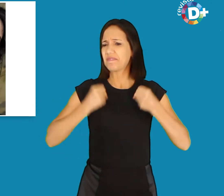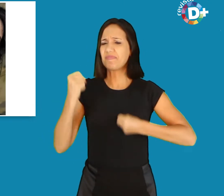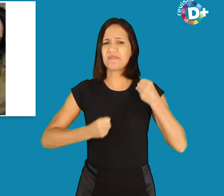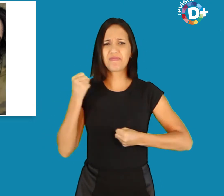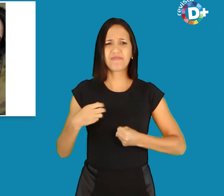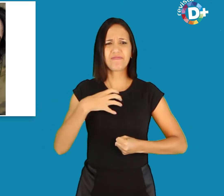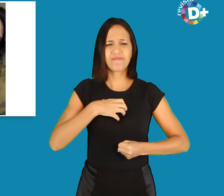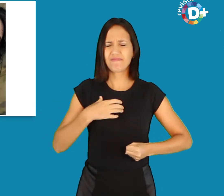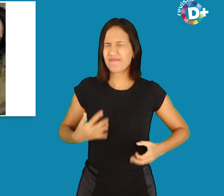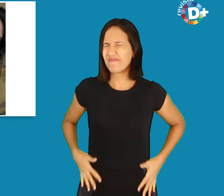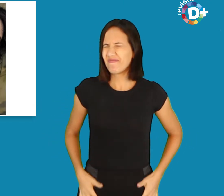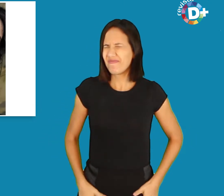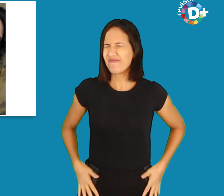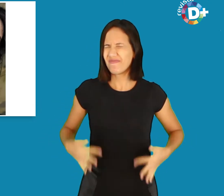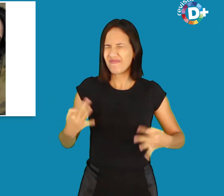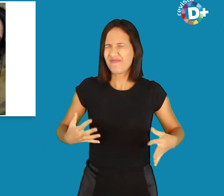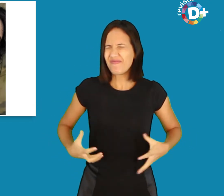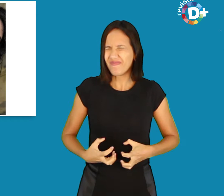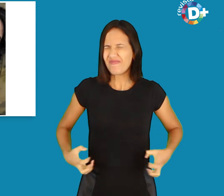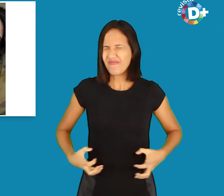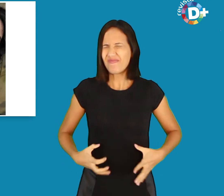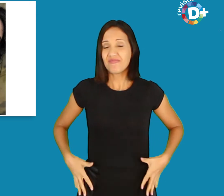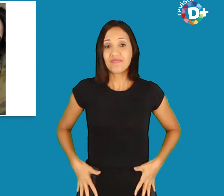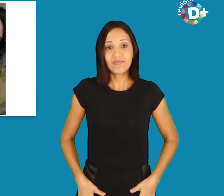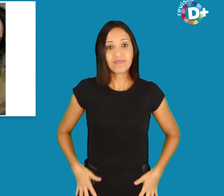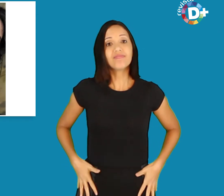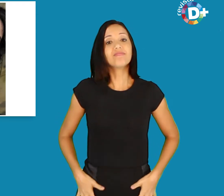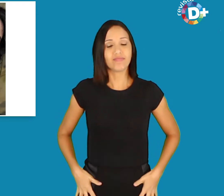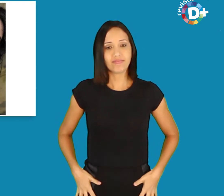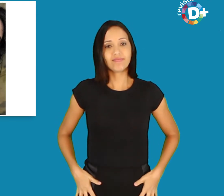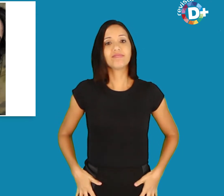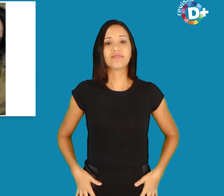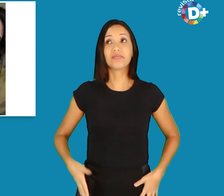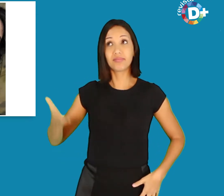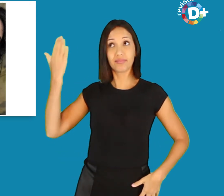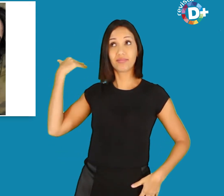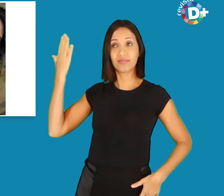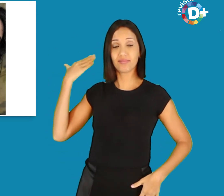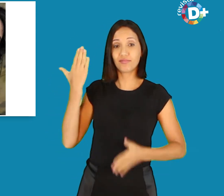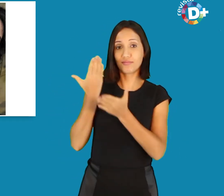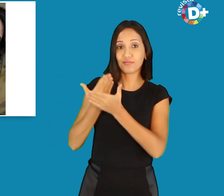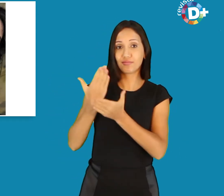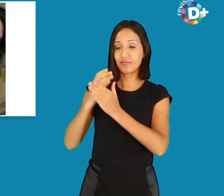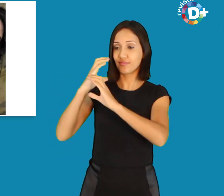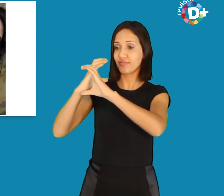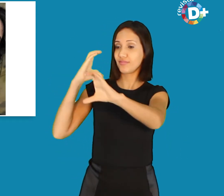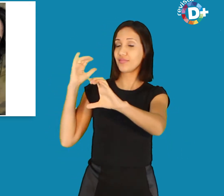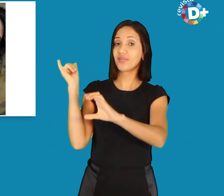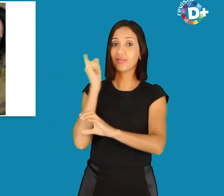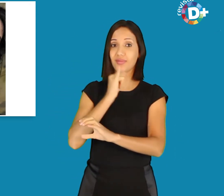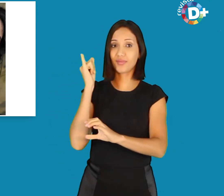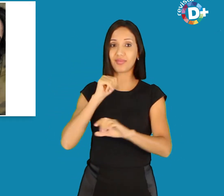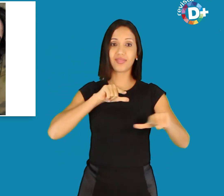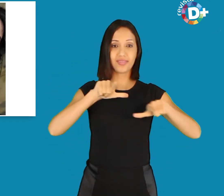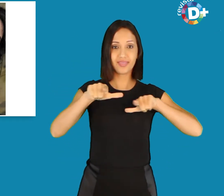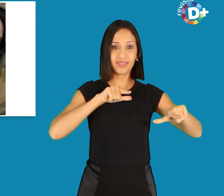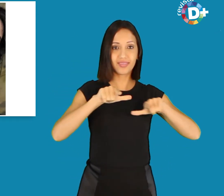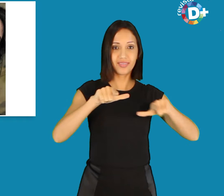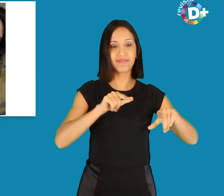conseguia correr senti a dor nas pernas lembre conta ela na época estudava engenharia de energia e